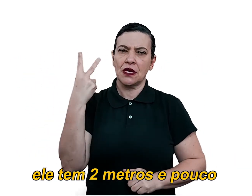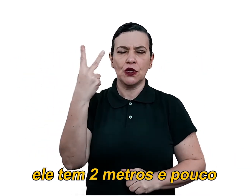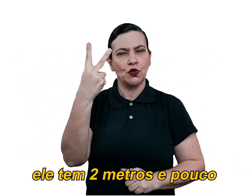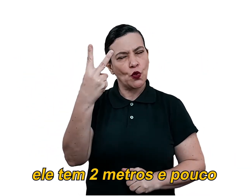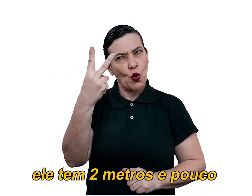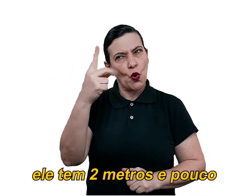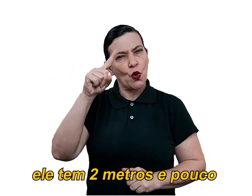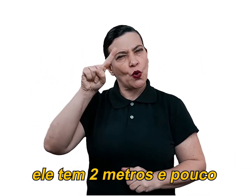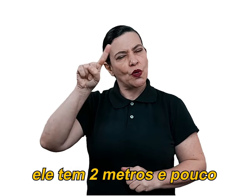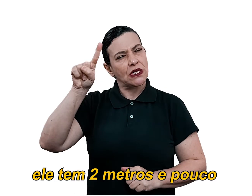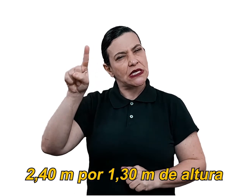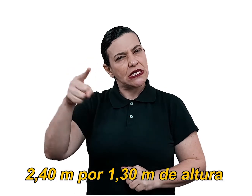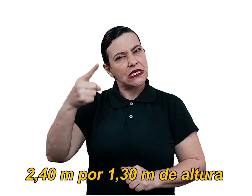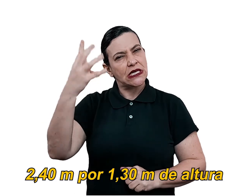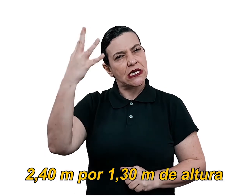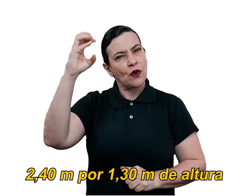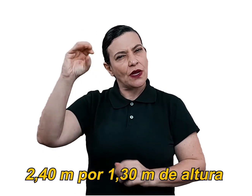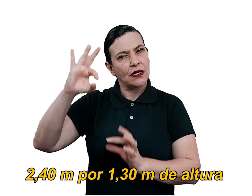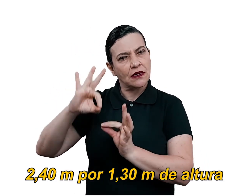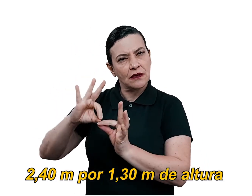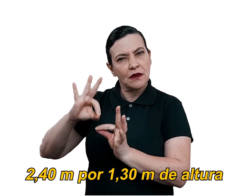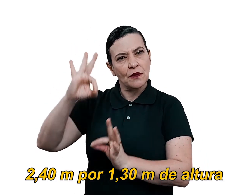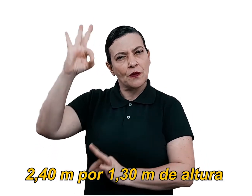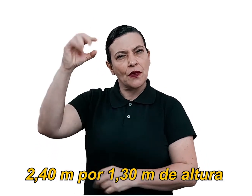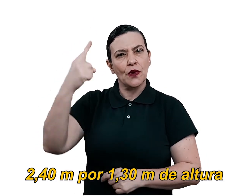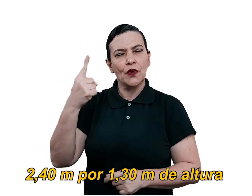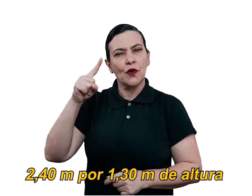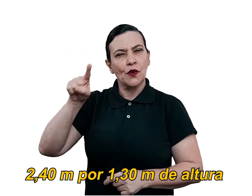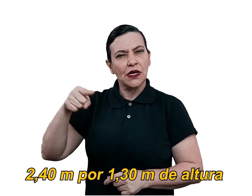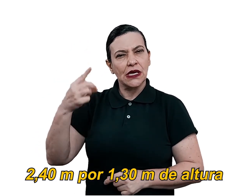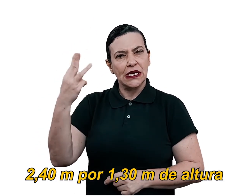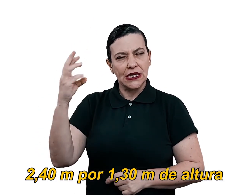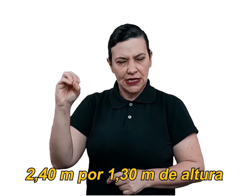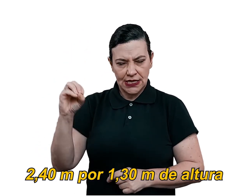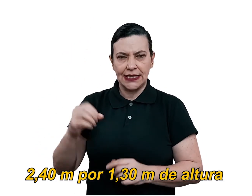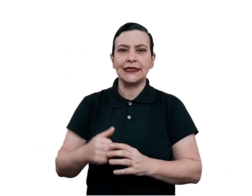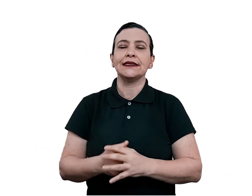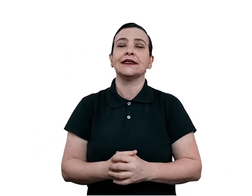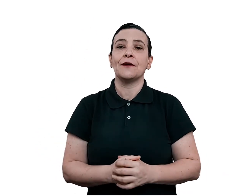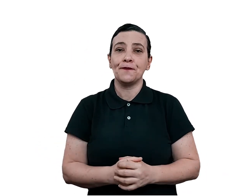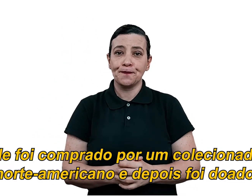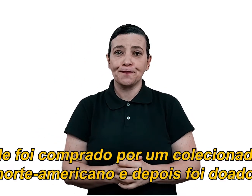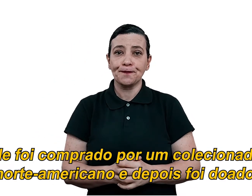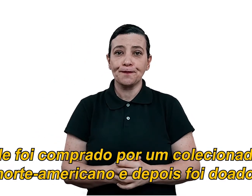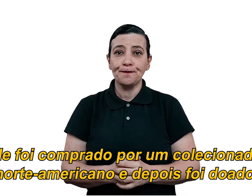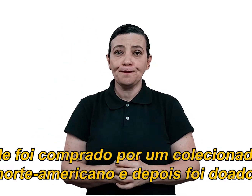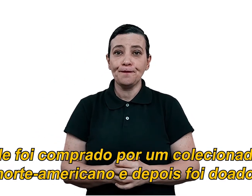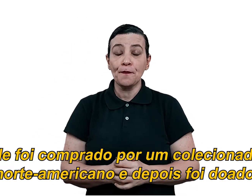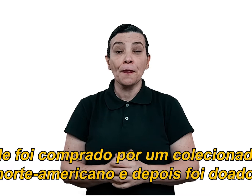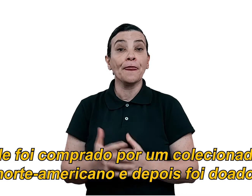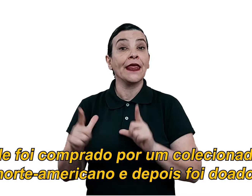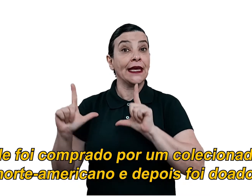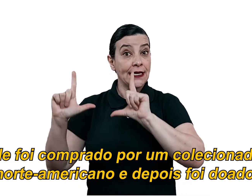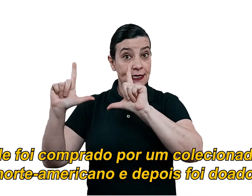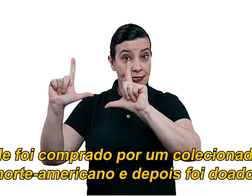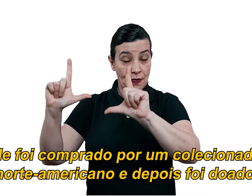metros e pouco, 2,40 metros por 1,30 m de altura, e ele foi comprado por um